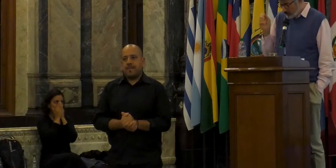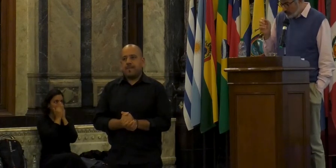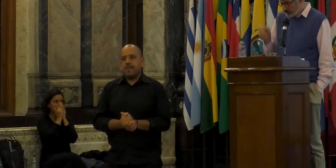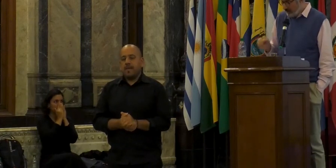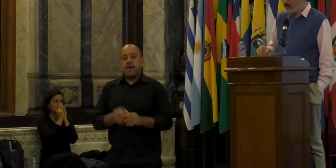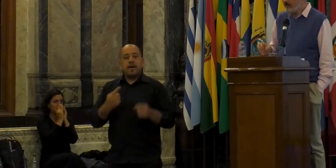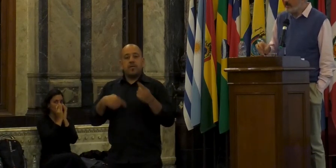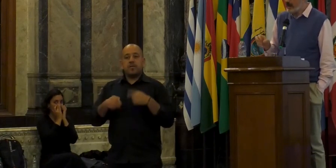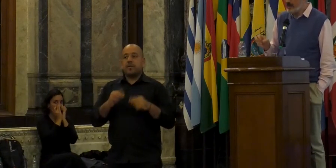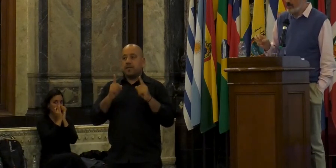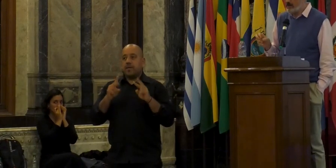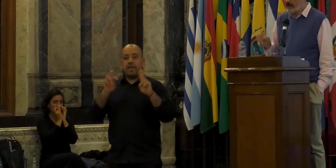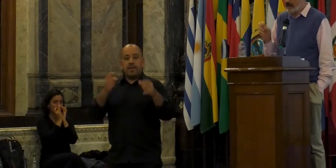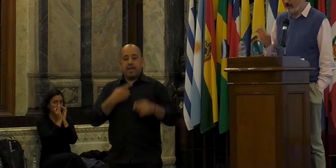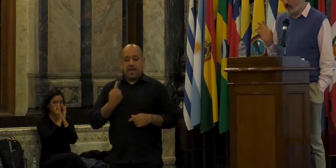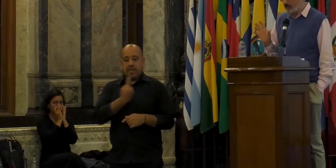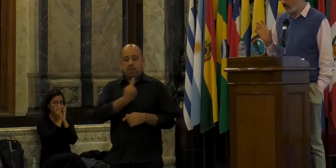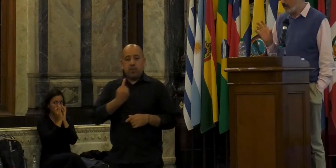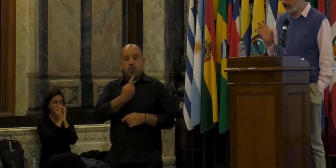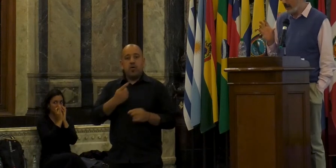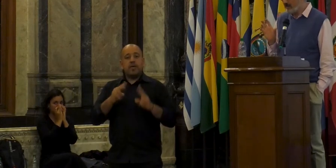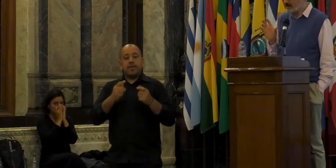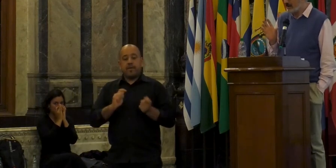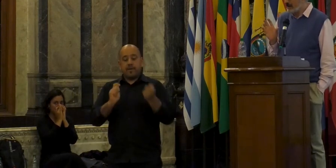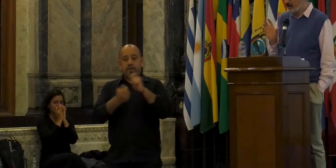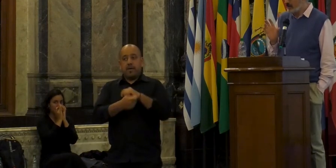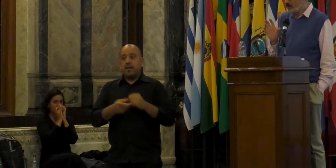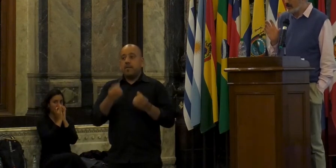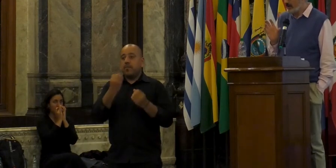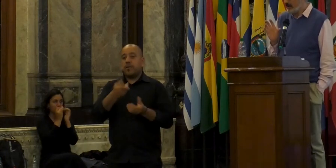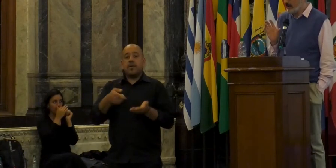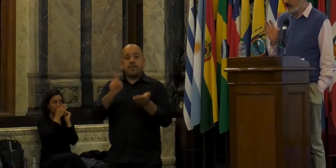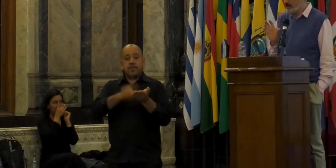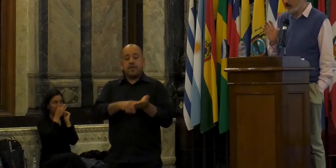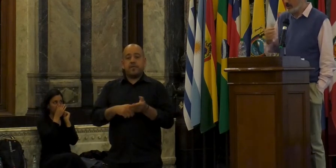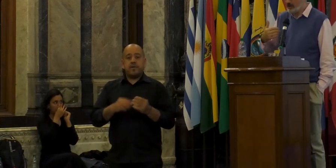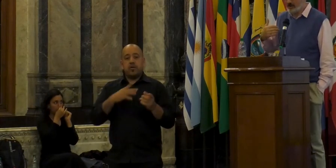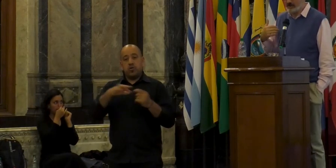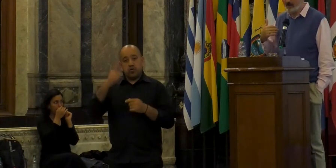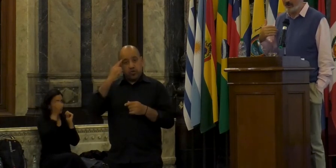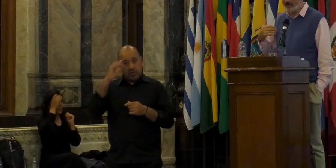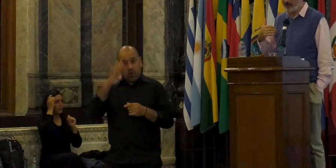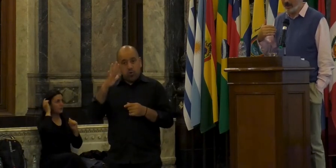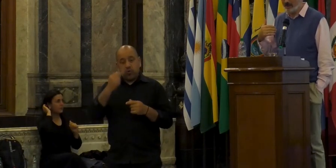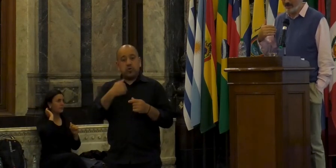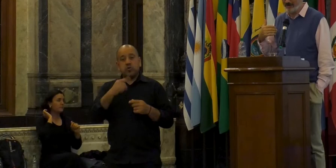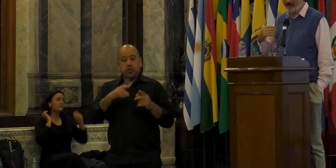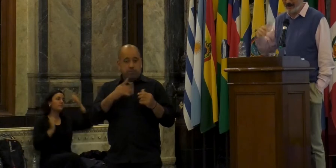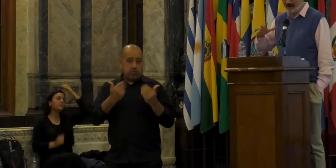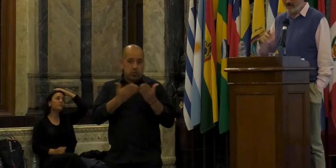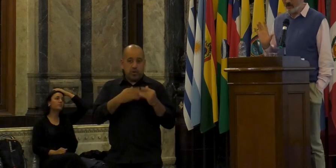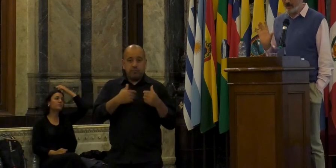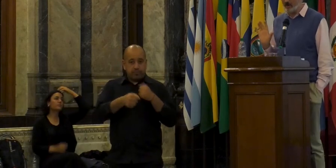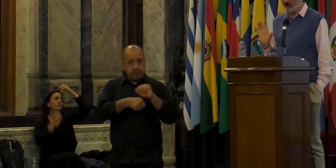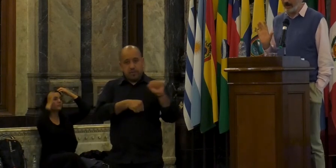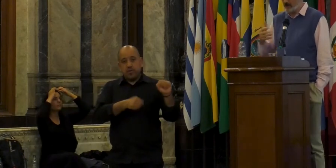Y por supuesto la individuación y la reforma, porque además los psicólogos, yo soy psicólogo de formación,